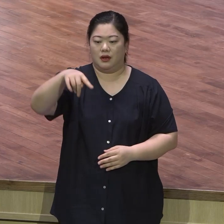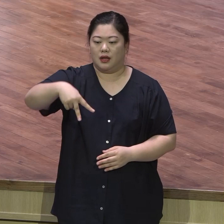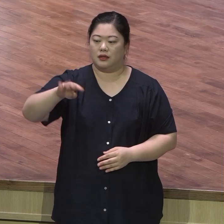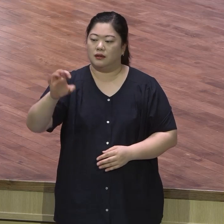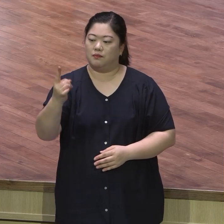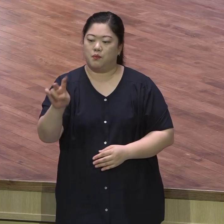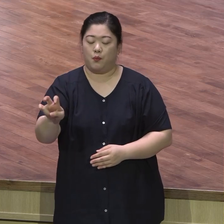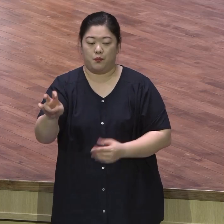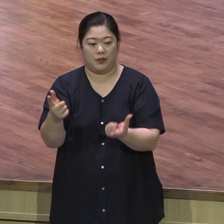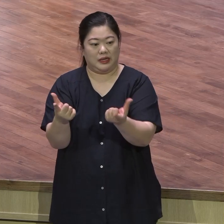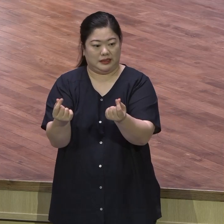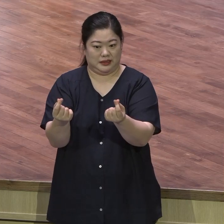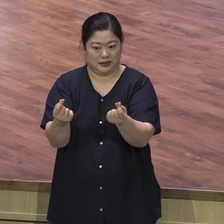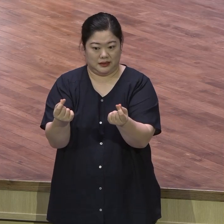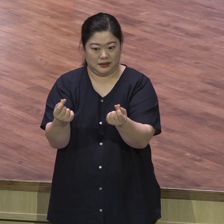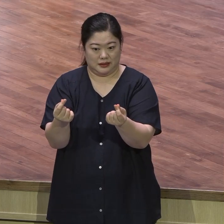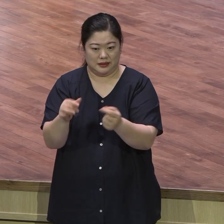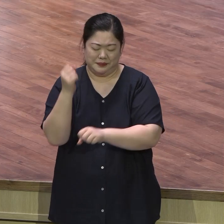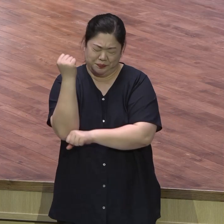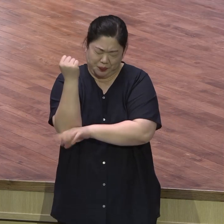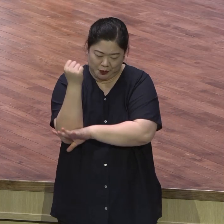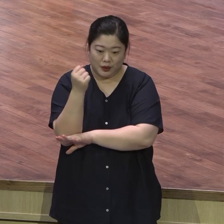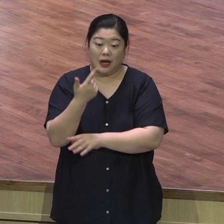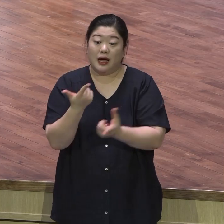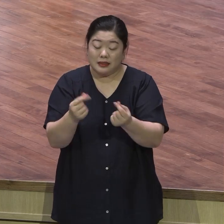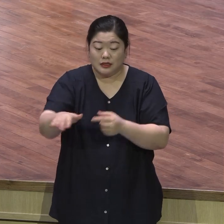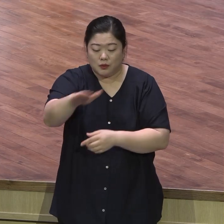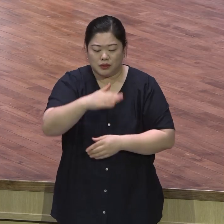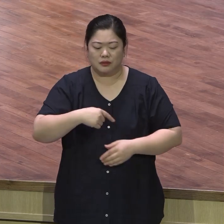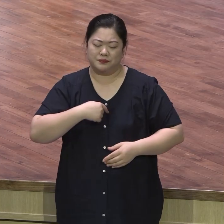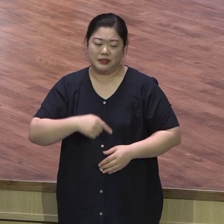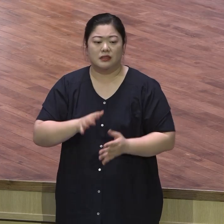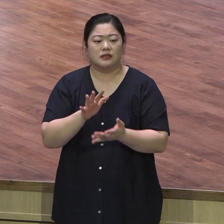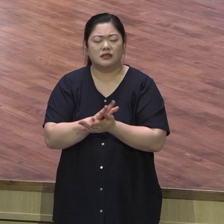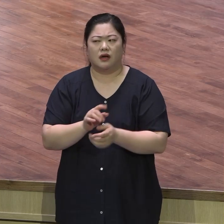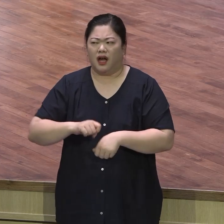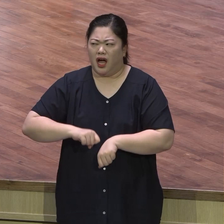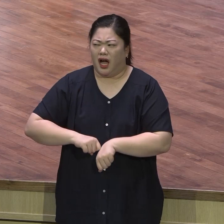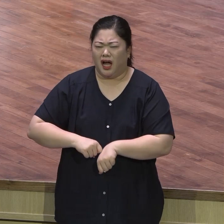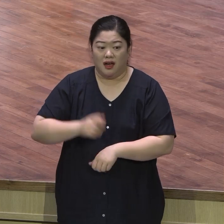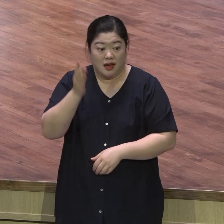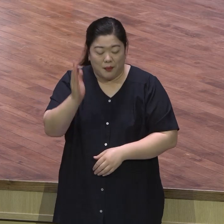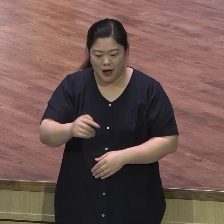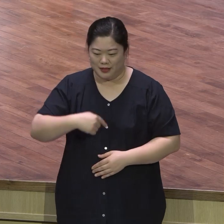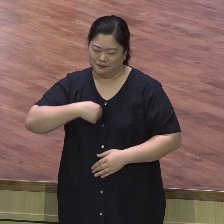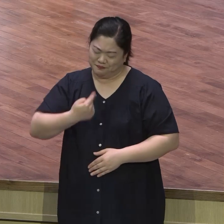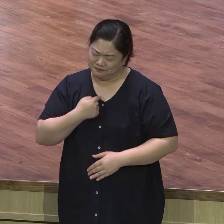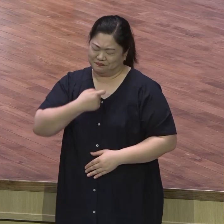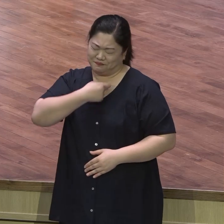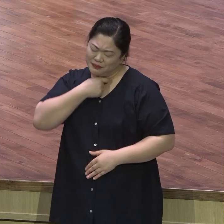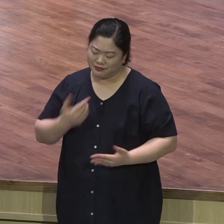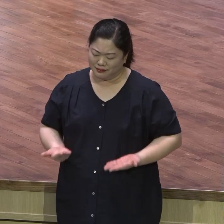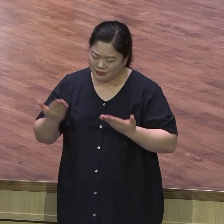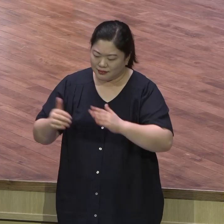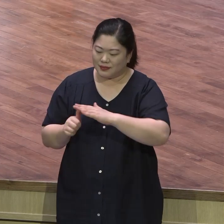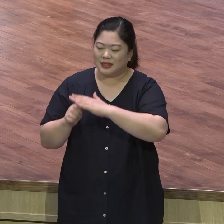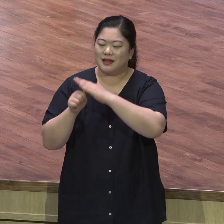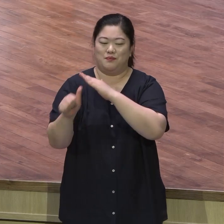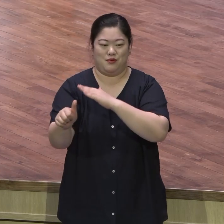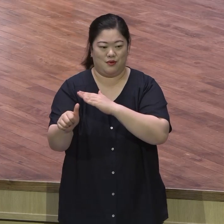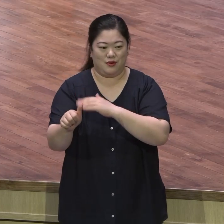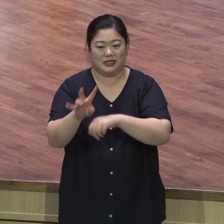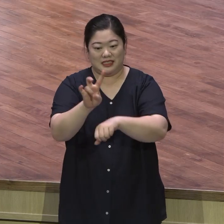자원함으로 축복을 누리며 237나라 살려주시는 이 24체사로 멋지게 서시기를 제모로